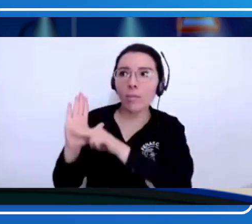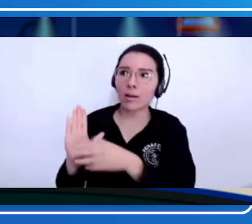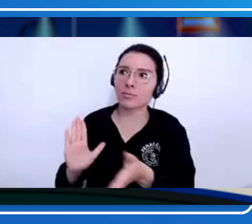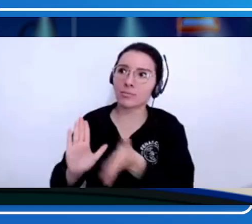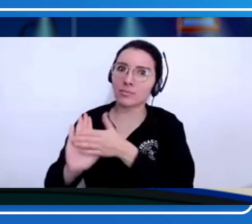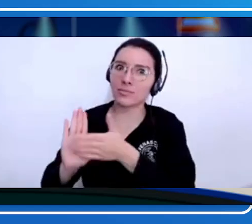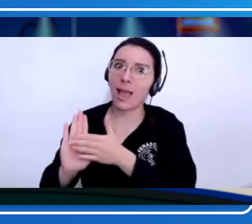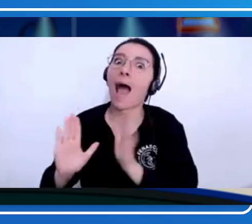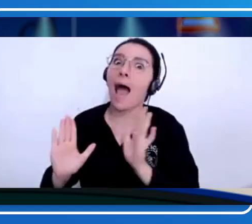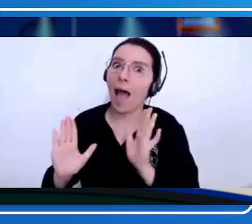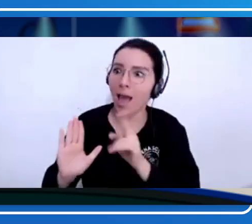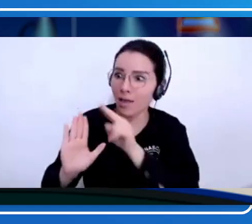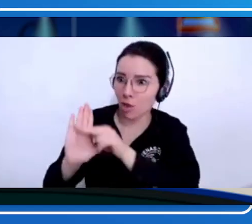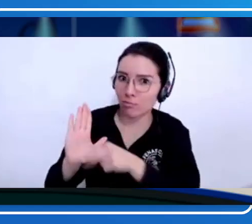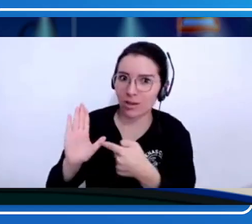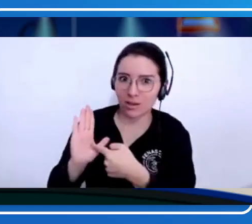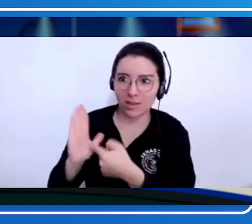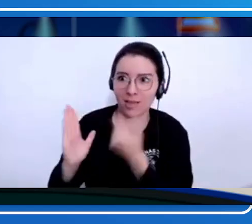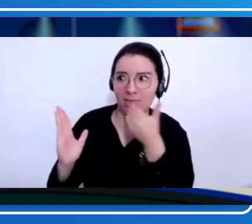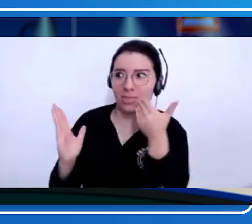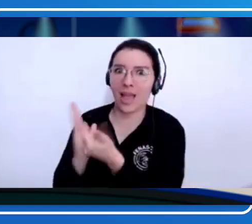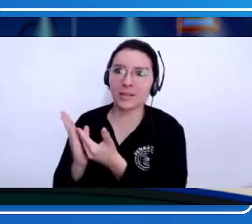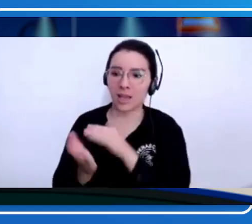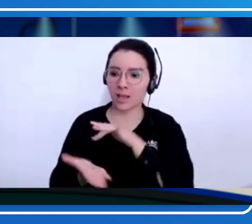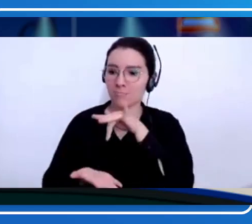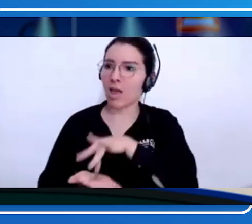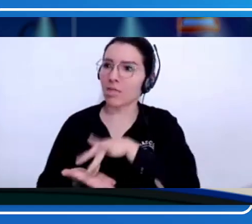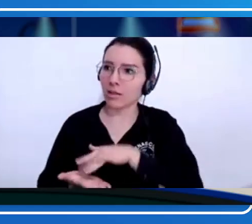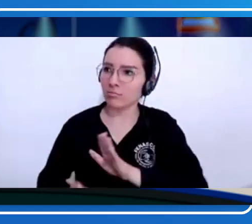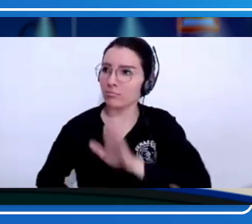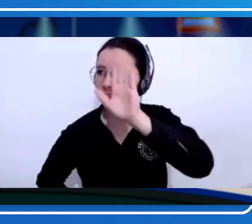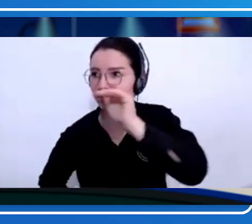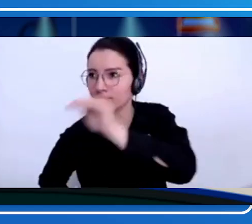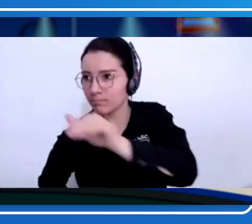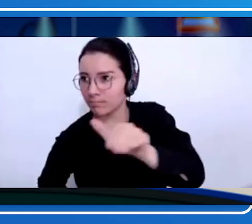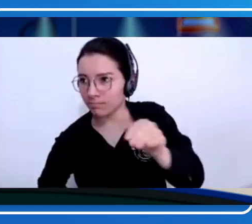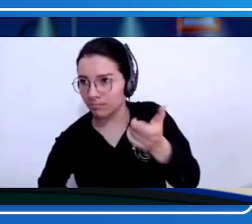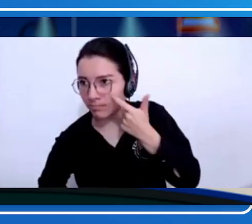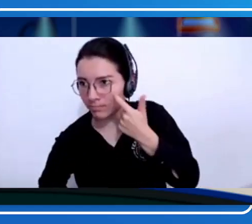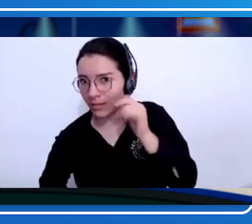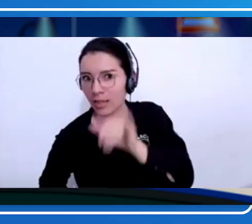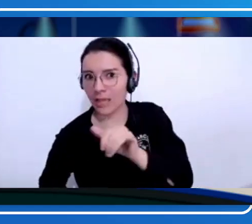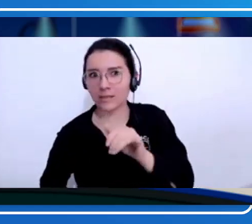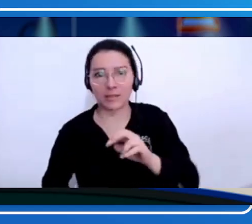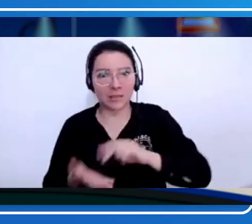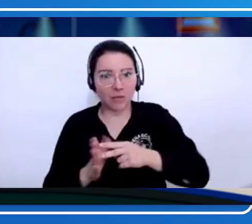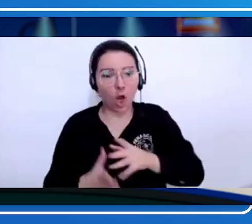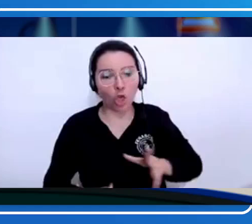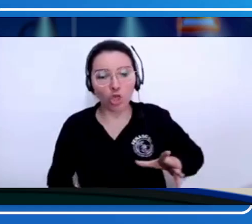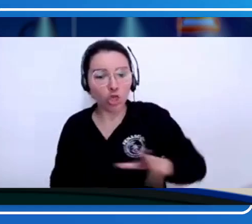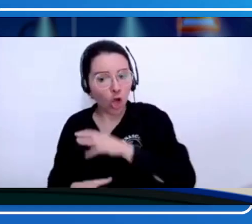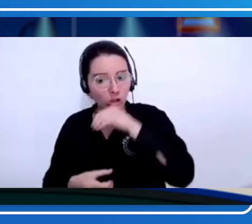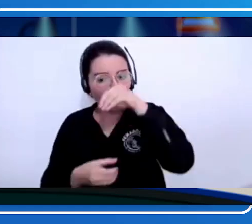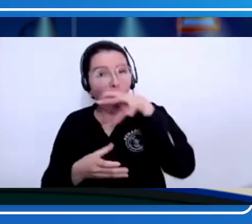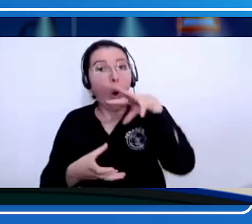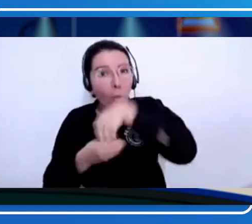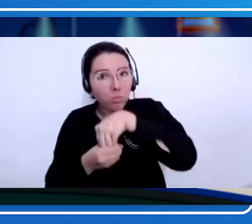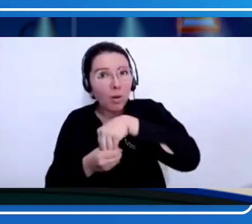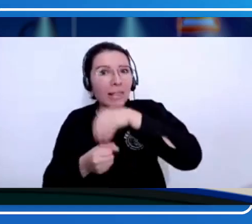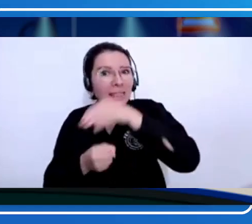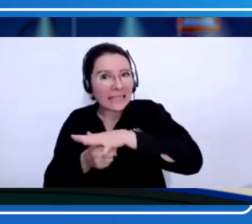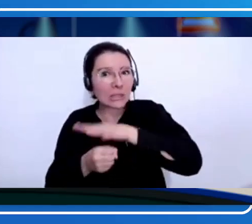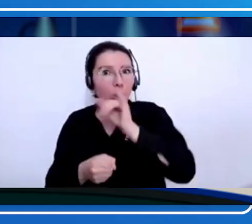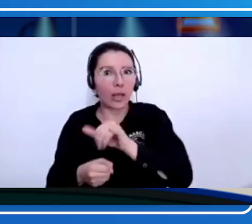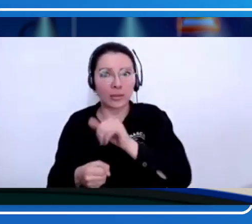Aquí sí la norma nos permite participar, y que toda la acción distrital debe estar enfocada en